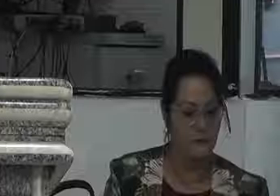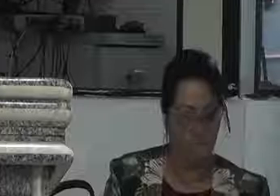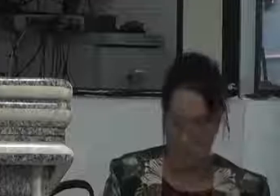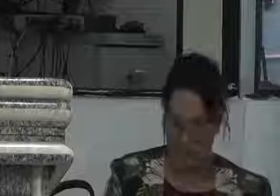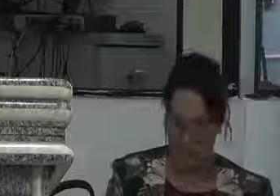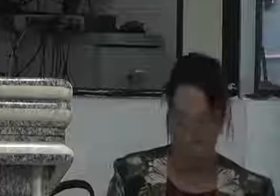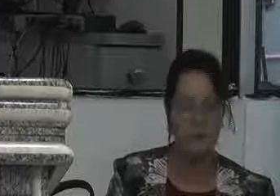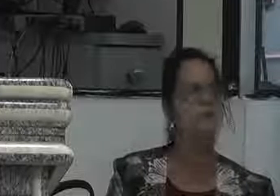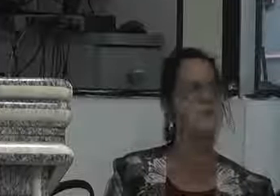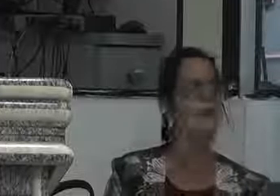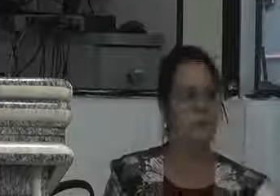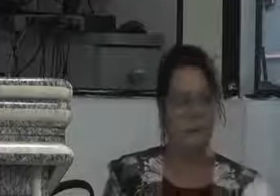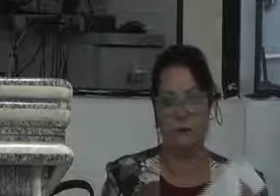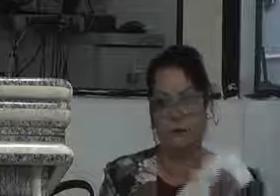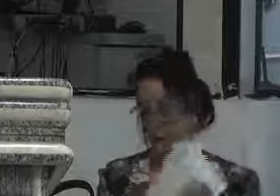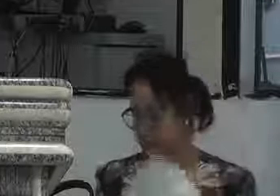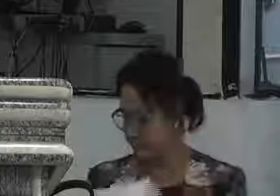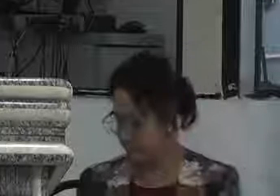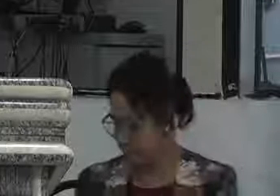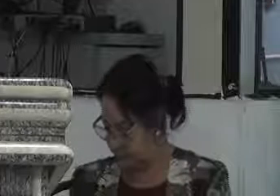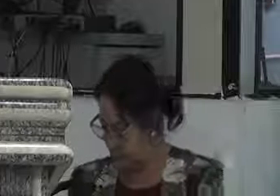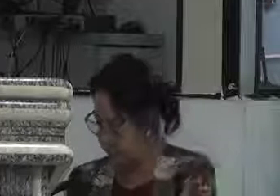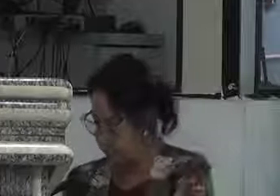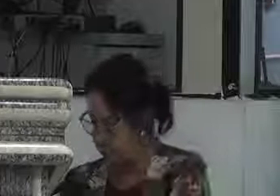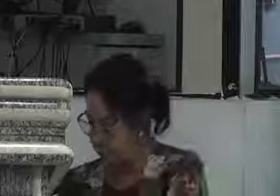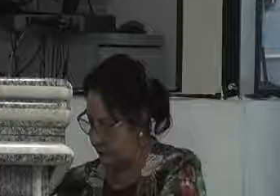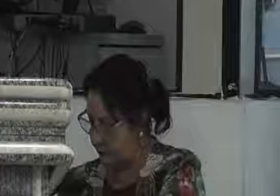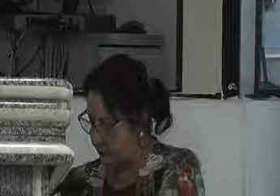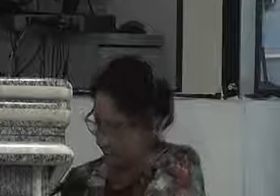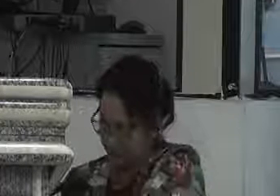Primeiro secretário, com a leitura das correspondências.